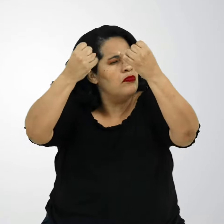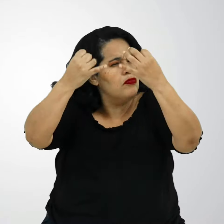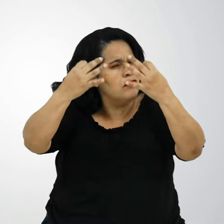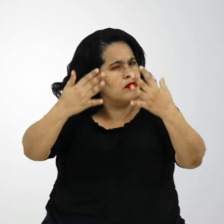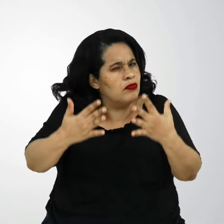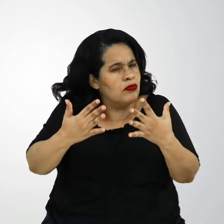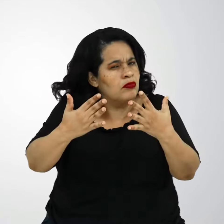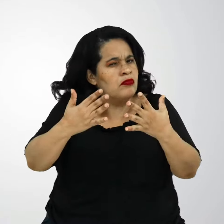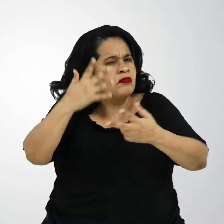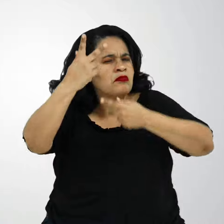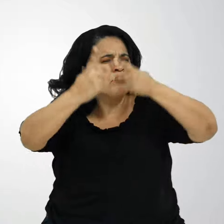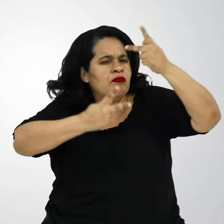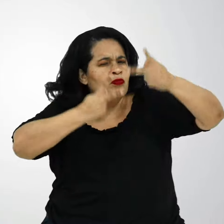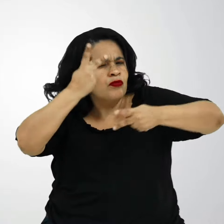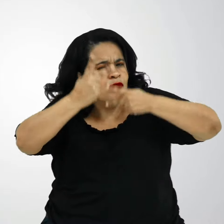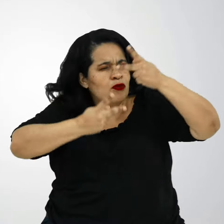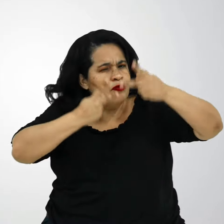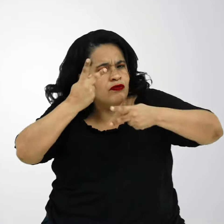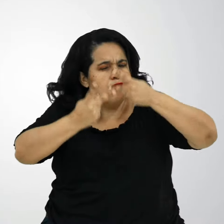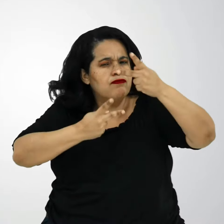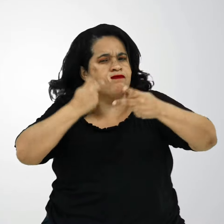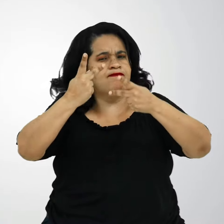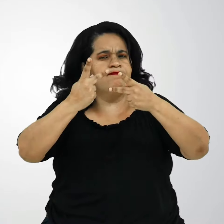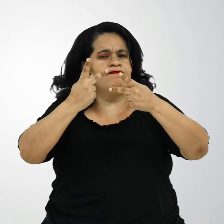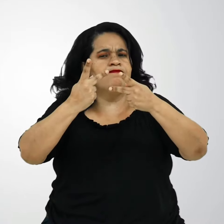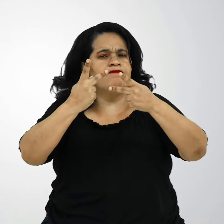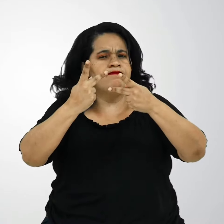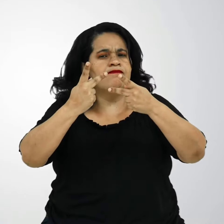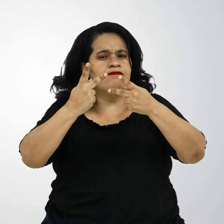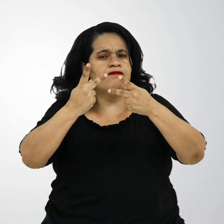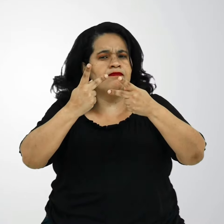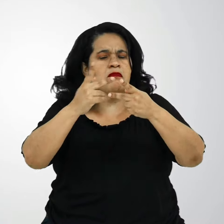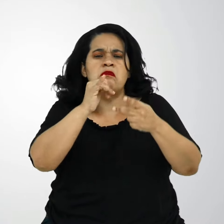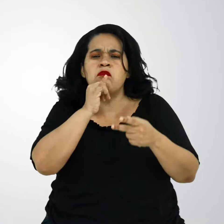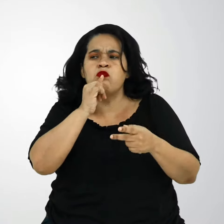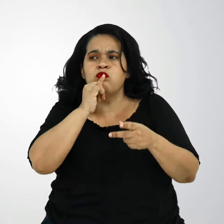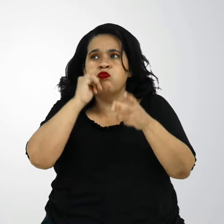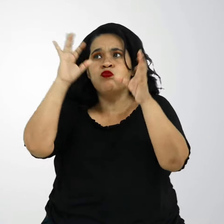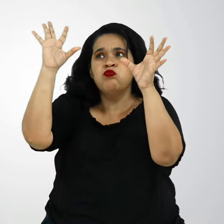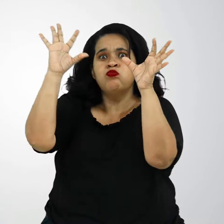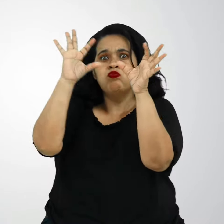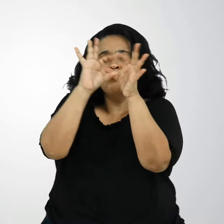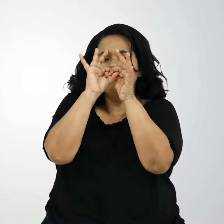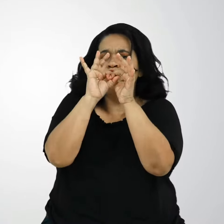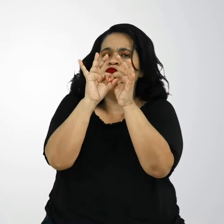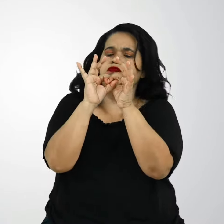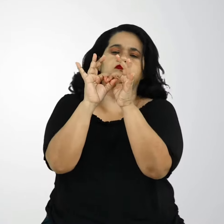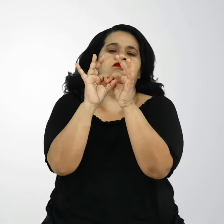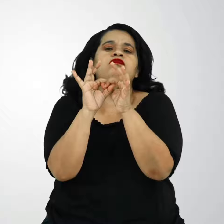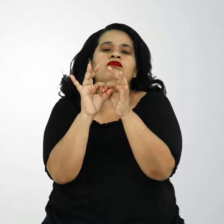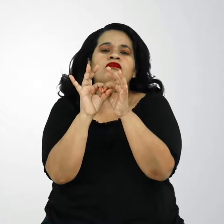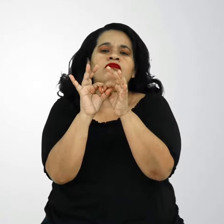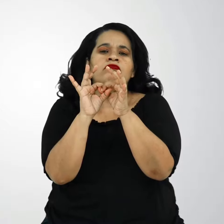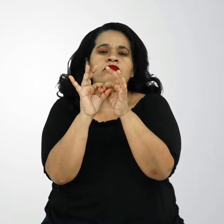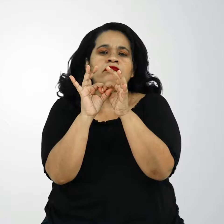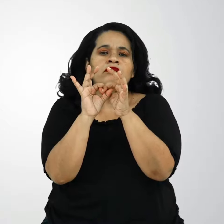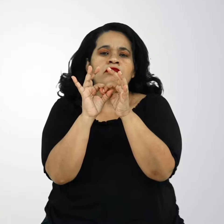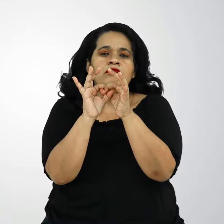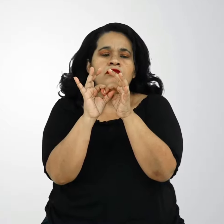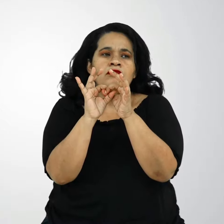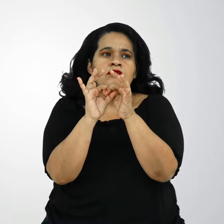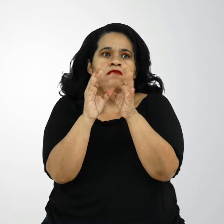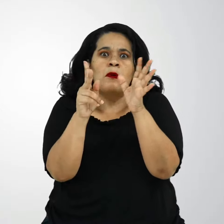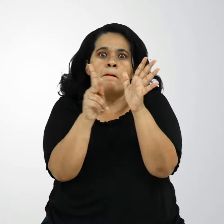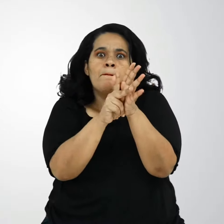fala e ele firmará o concerto, ou seja, não há uma discordância de que esse ele é o próprio